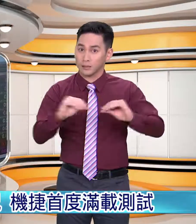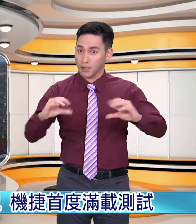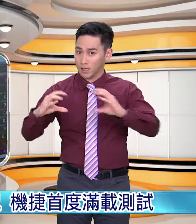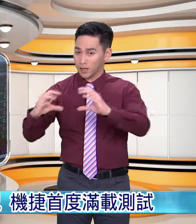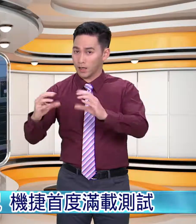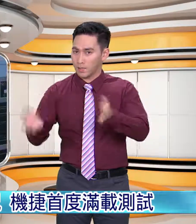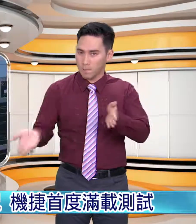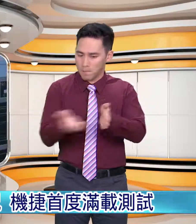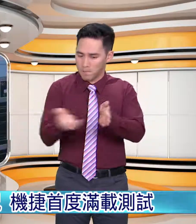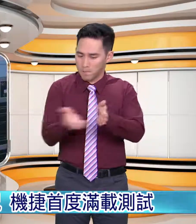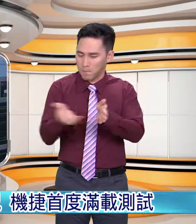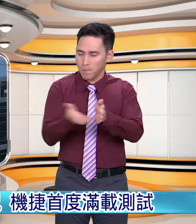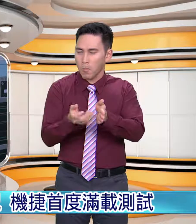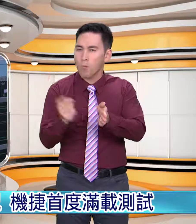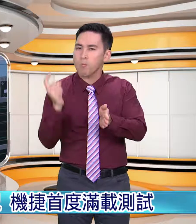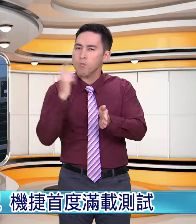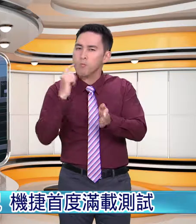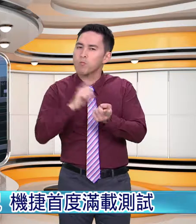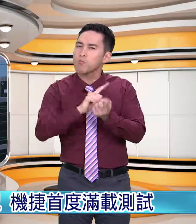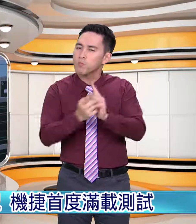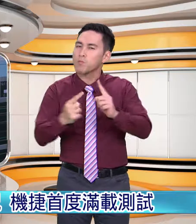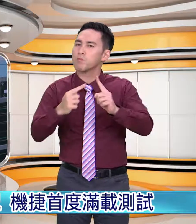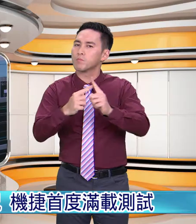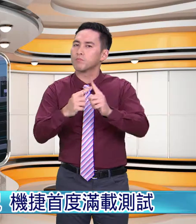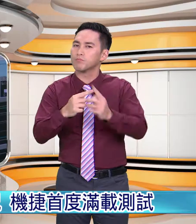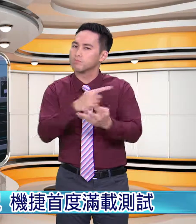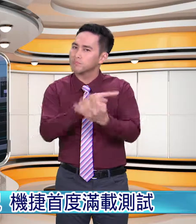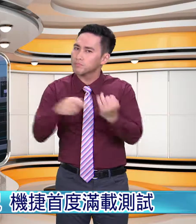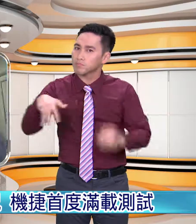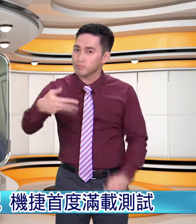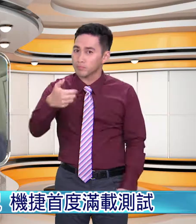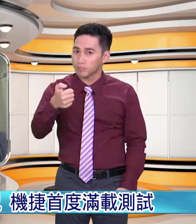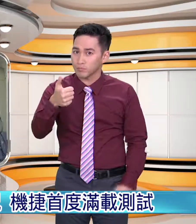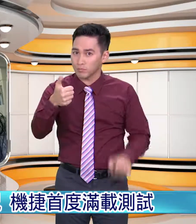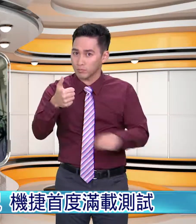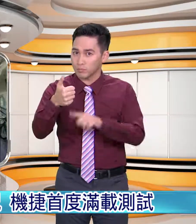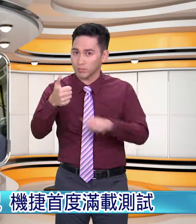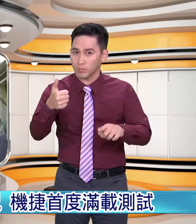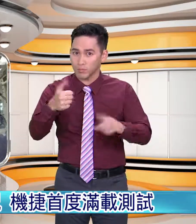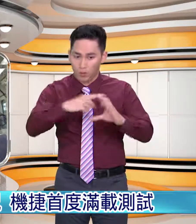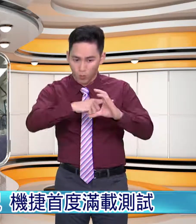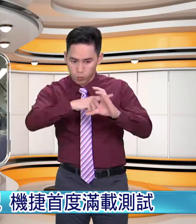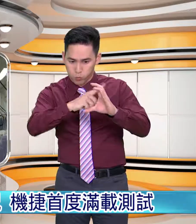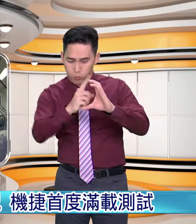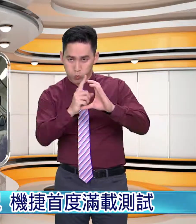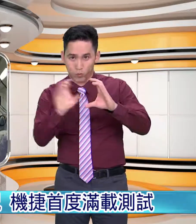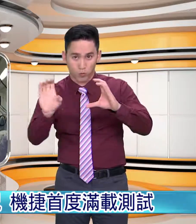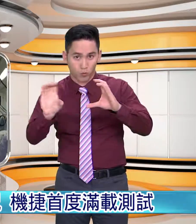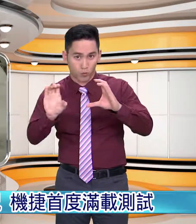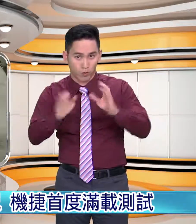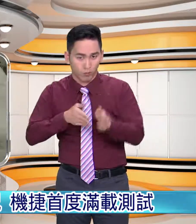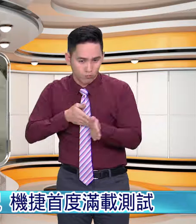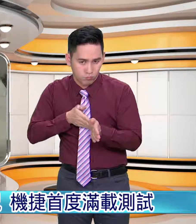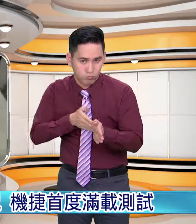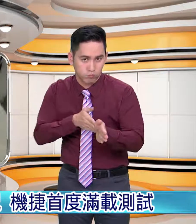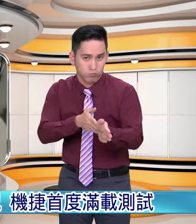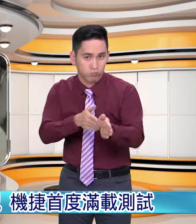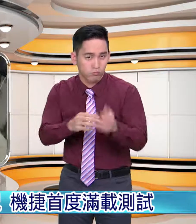总重量相当于坐满了855名的乘客，以时速90公里的速度来行